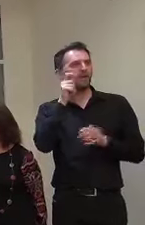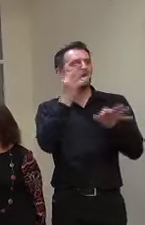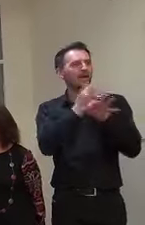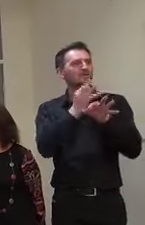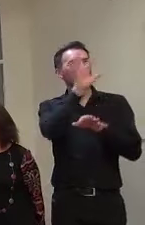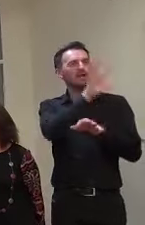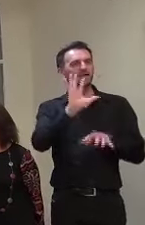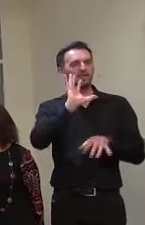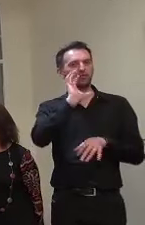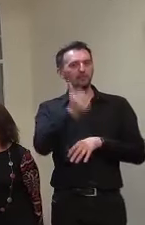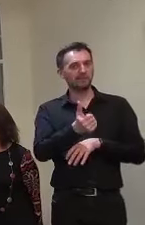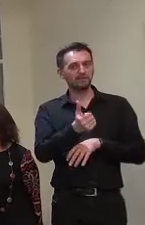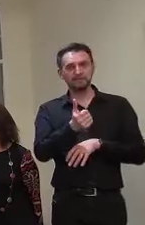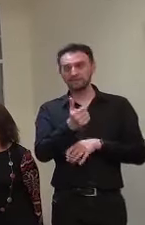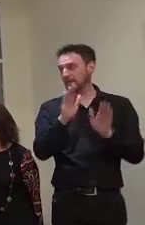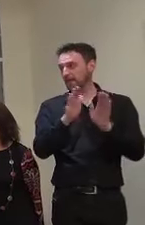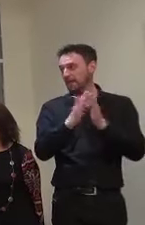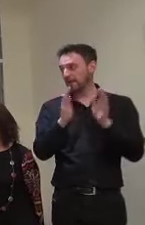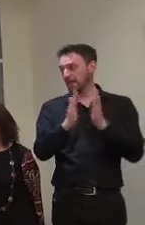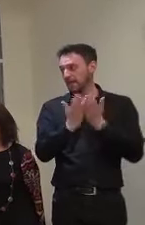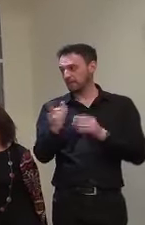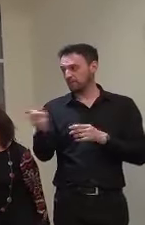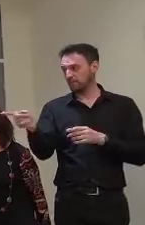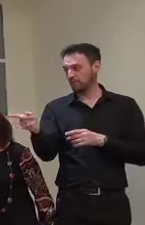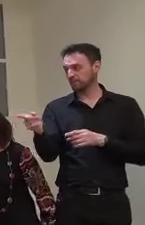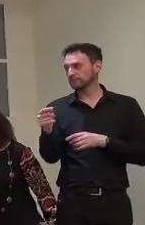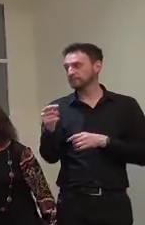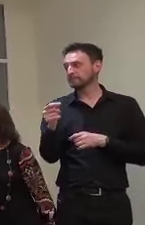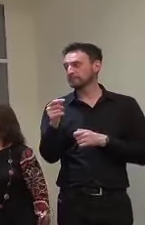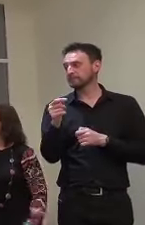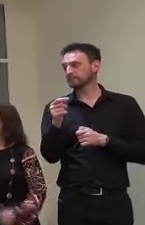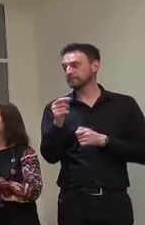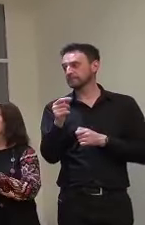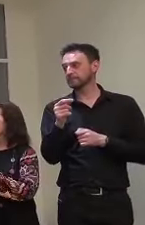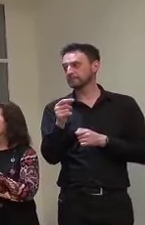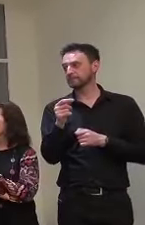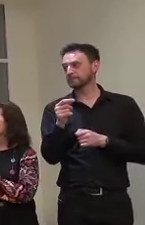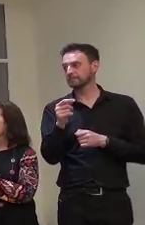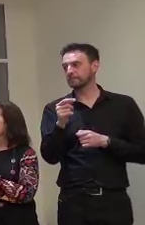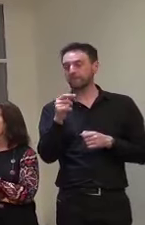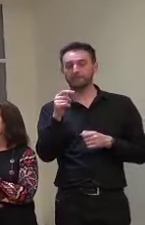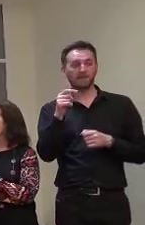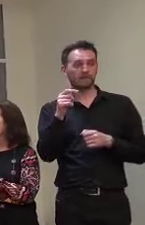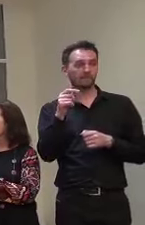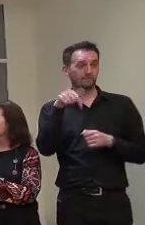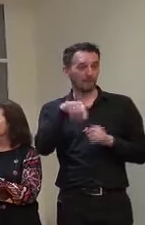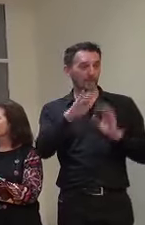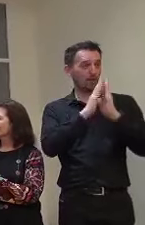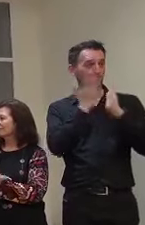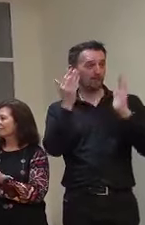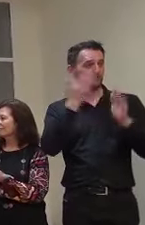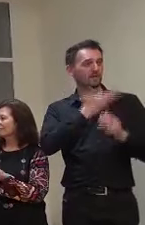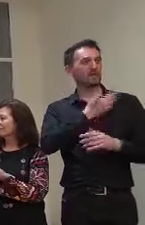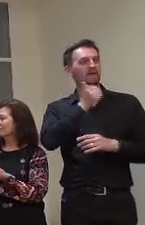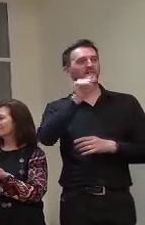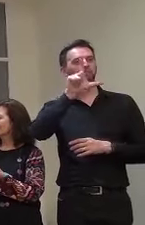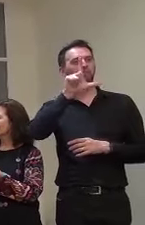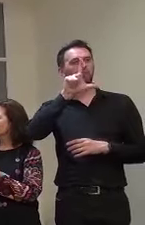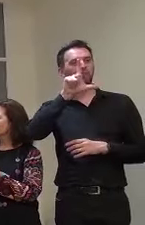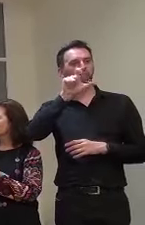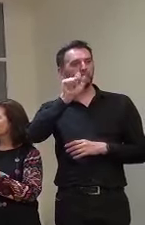16 en la biblioteca de facso